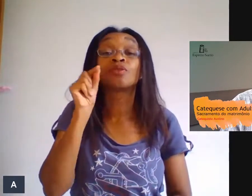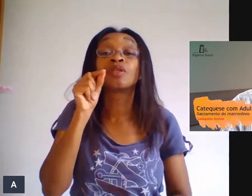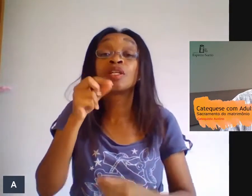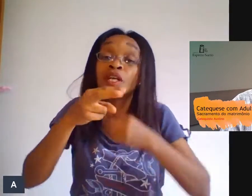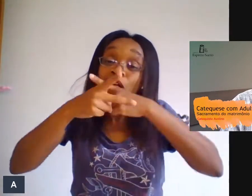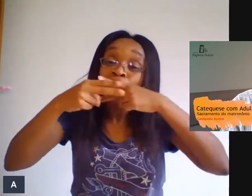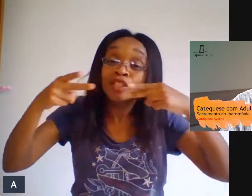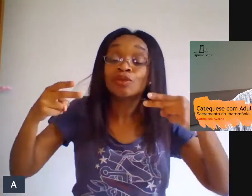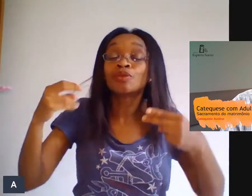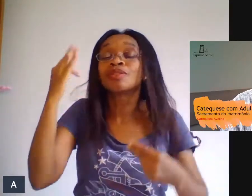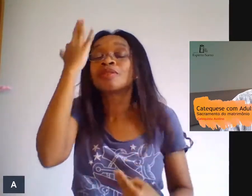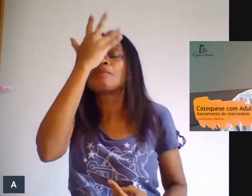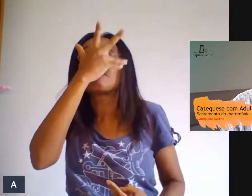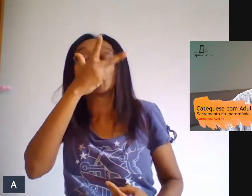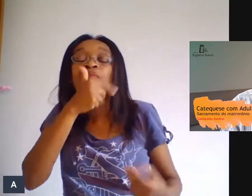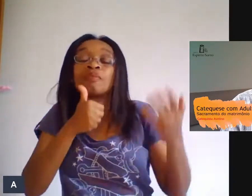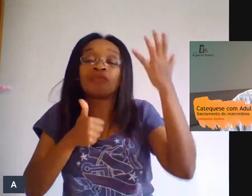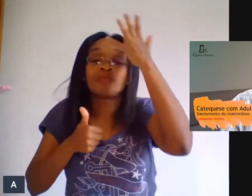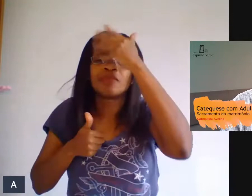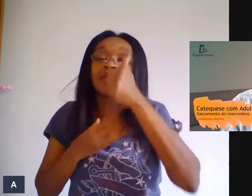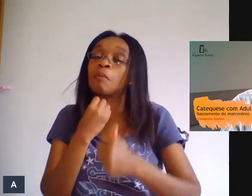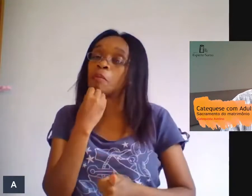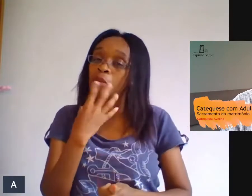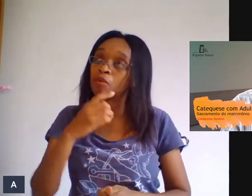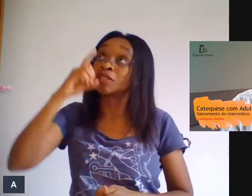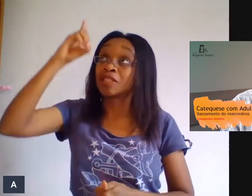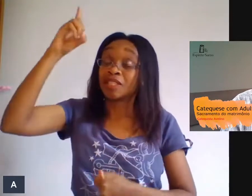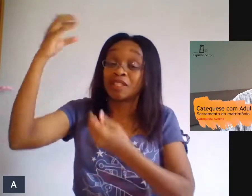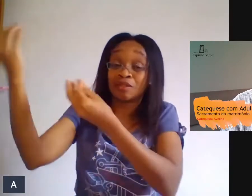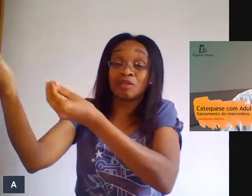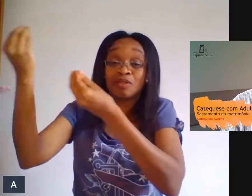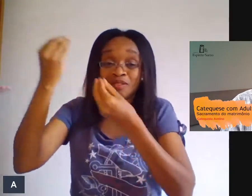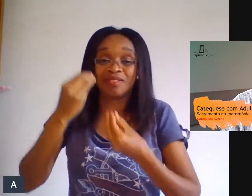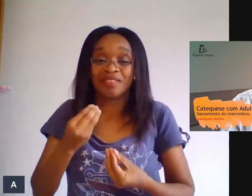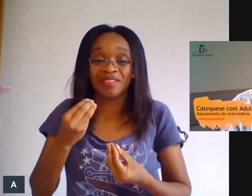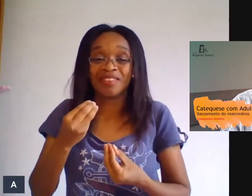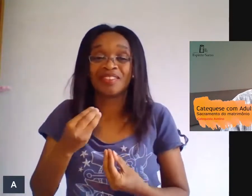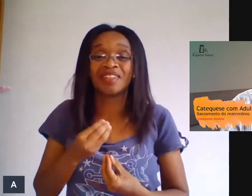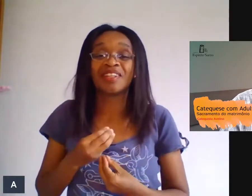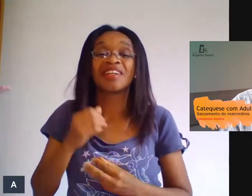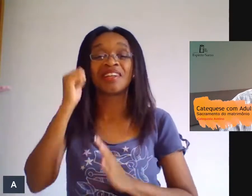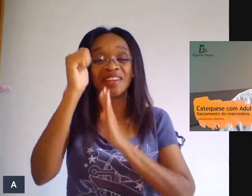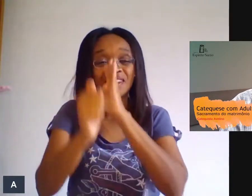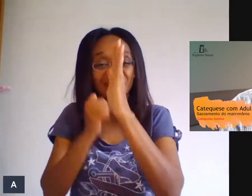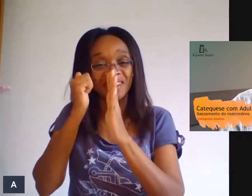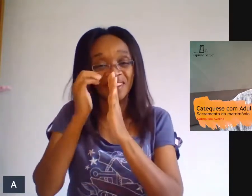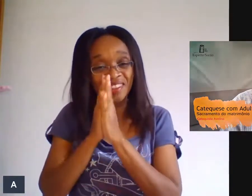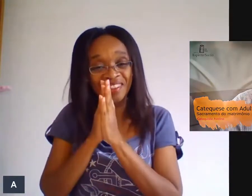maravilhosas de Deus, que o resto nos será dado por acréscimo. Amém.